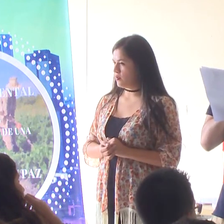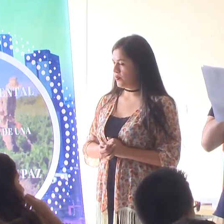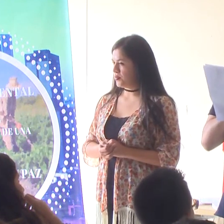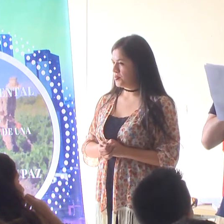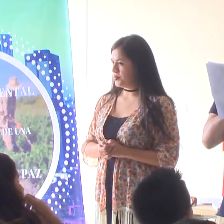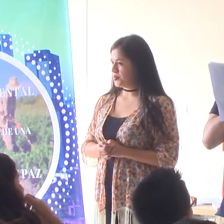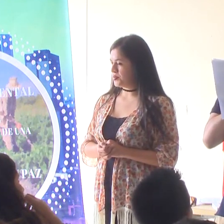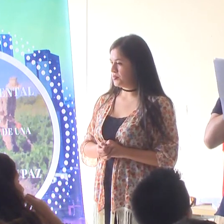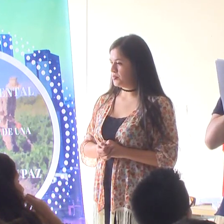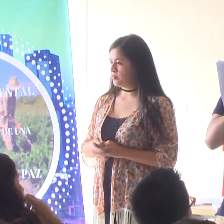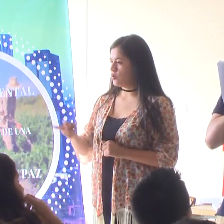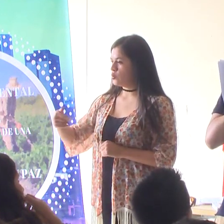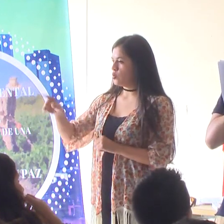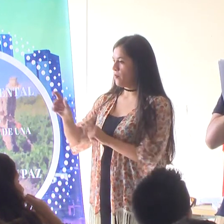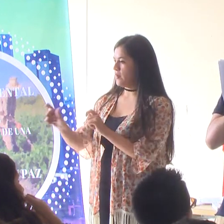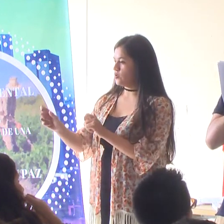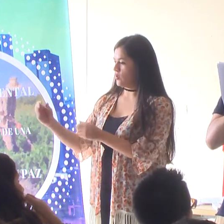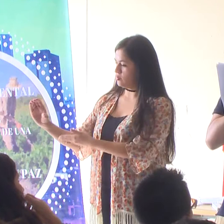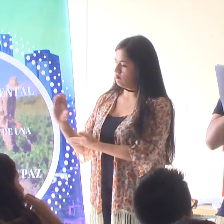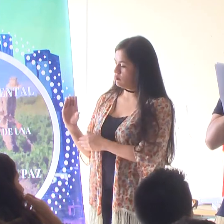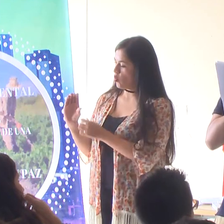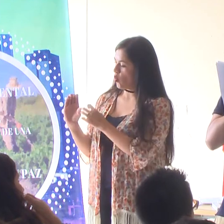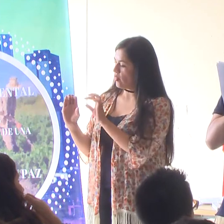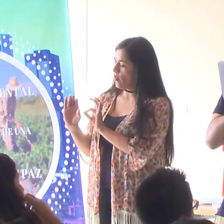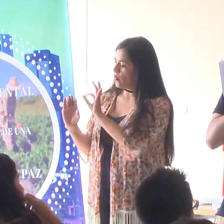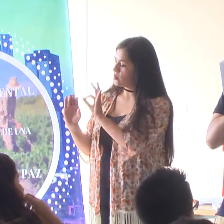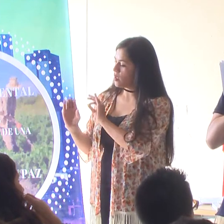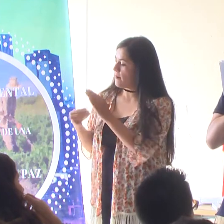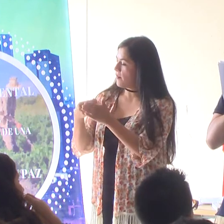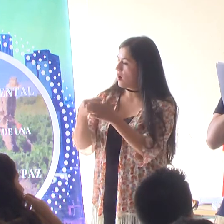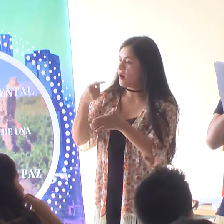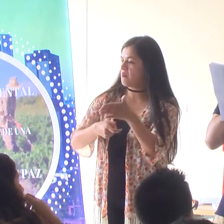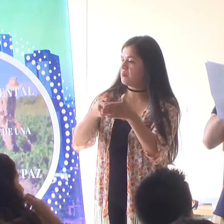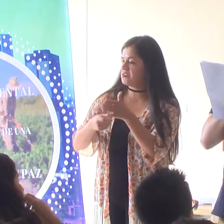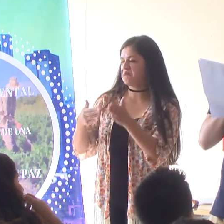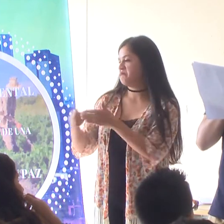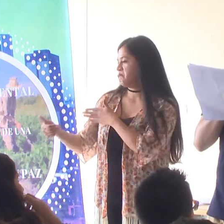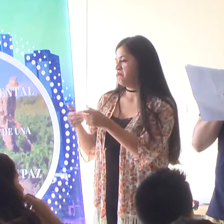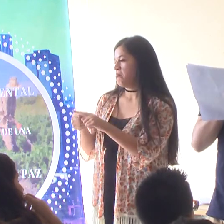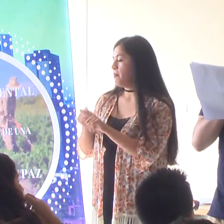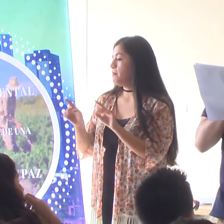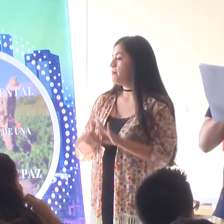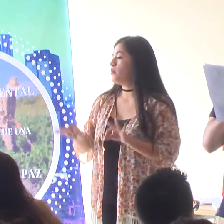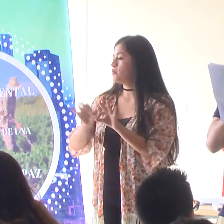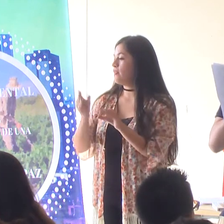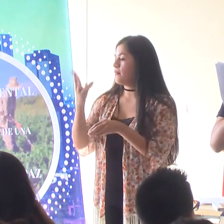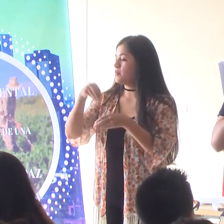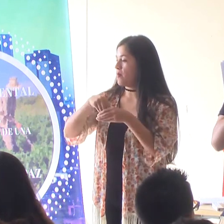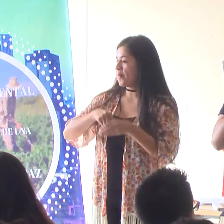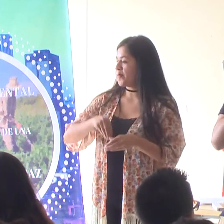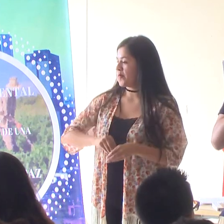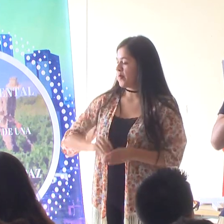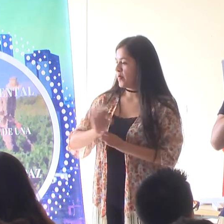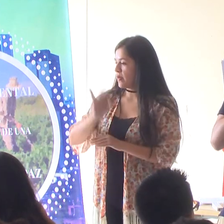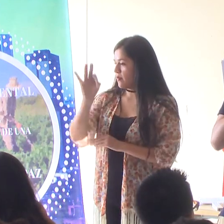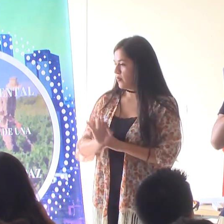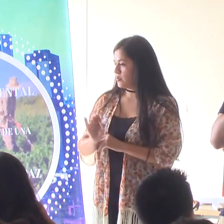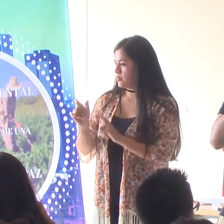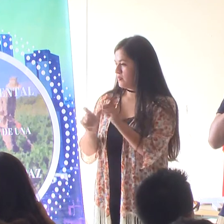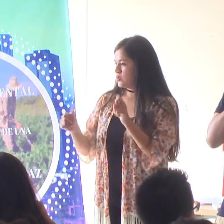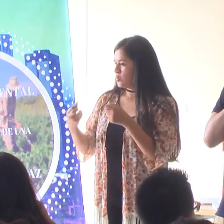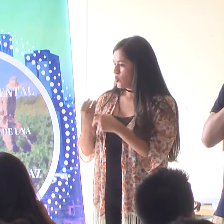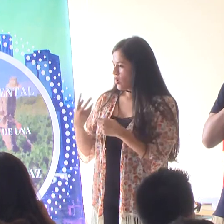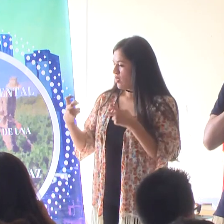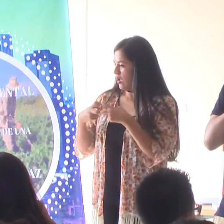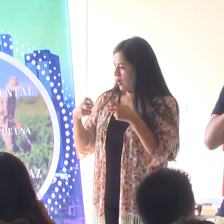por cierto indica claramente las características básicas de la relación de un individuo familia ciudad o región con el consumo de energía y